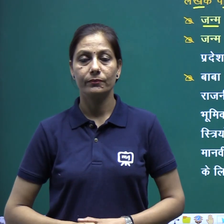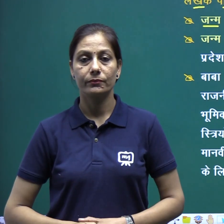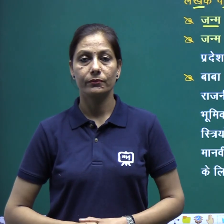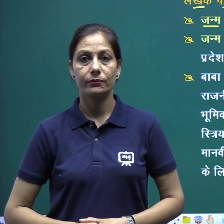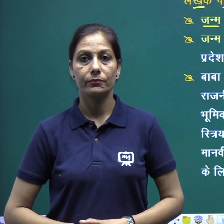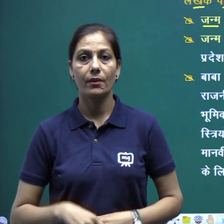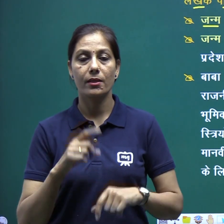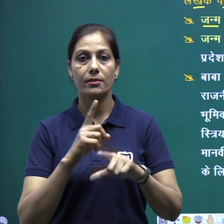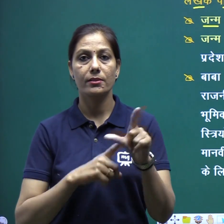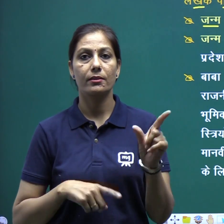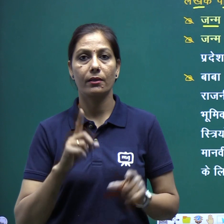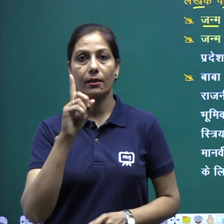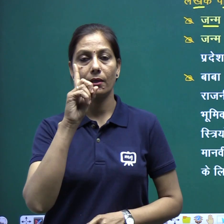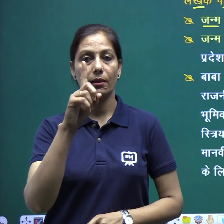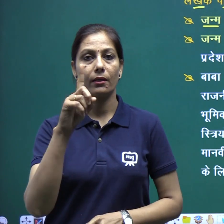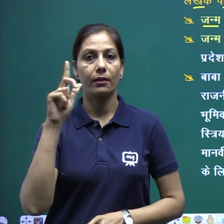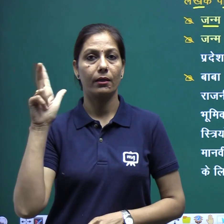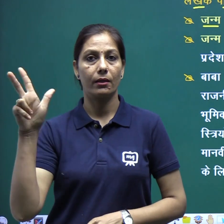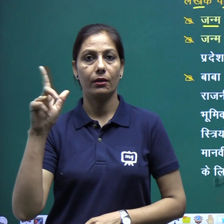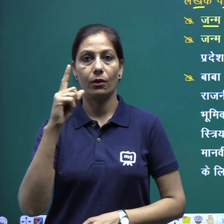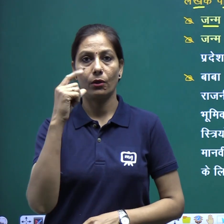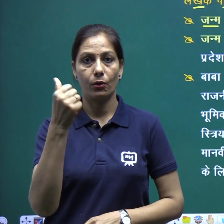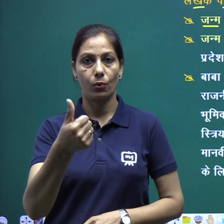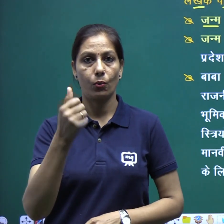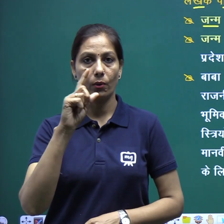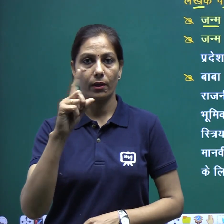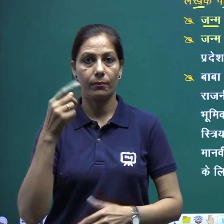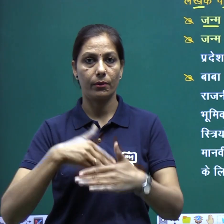सन 1891 में हुआ।